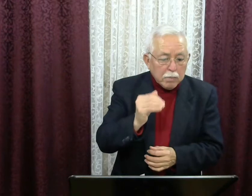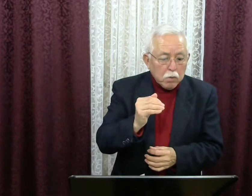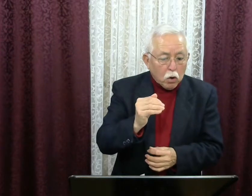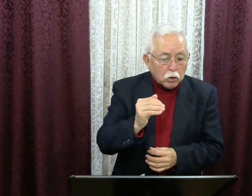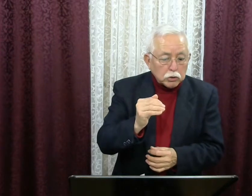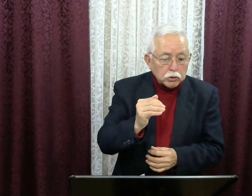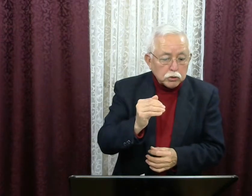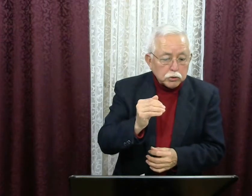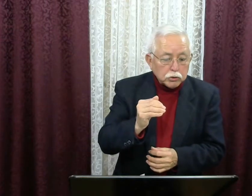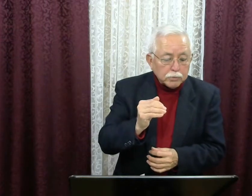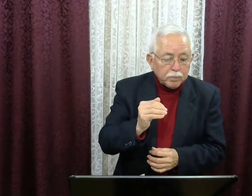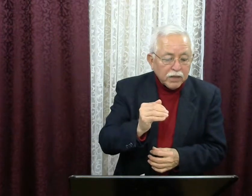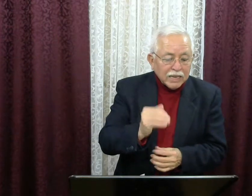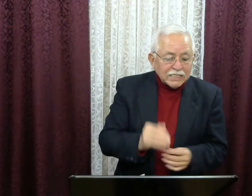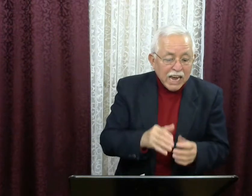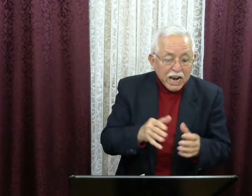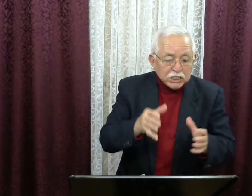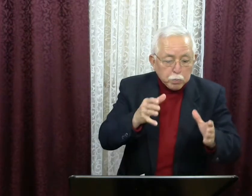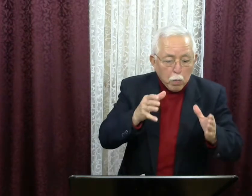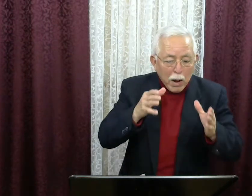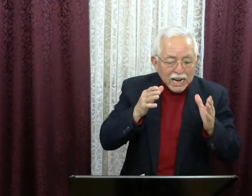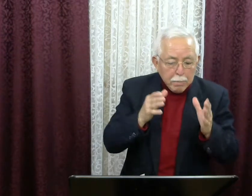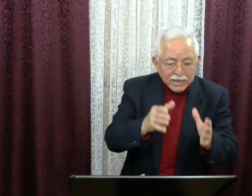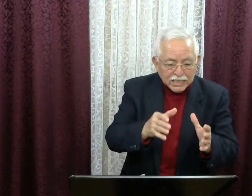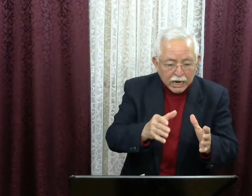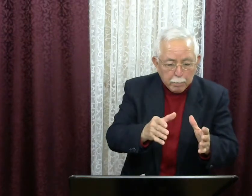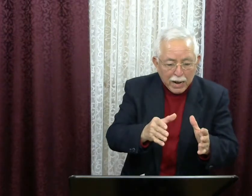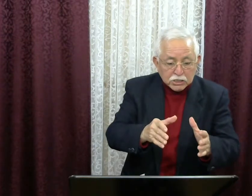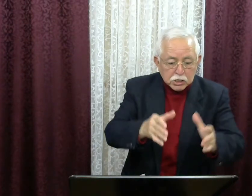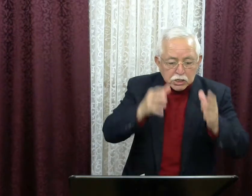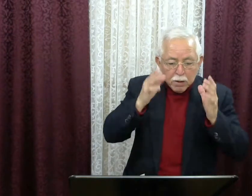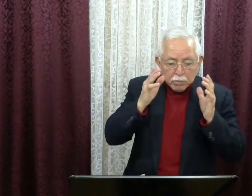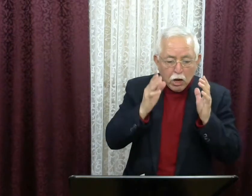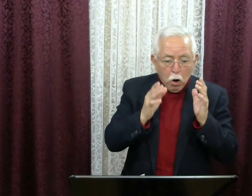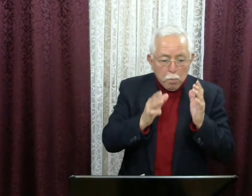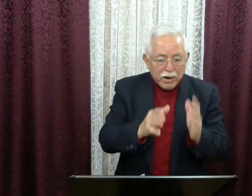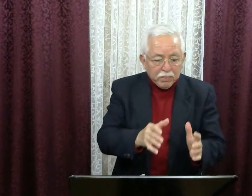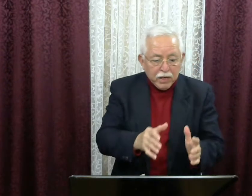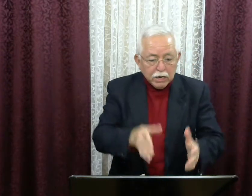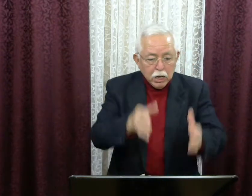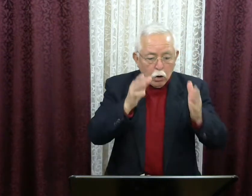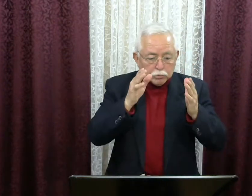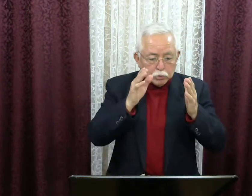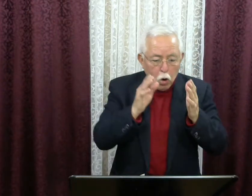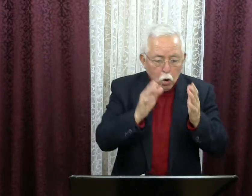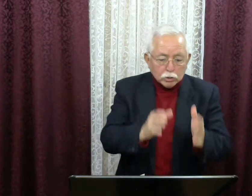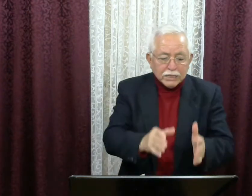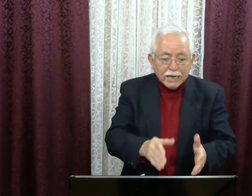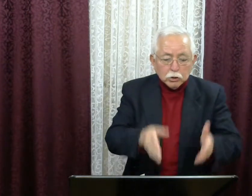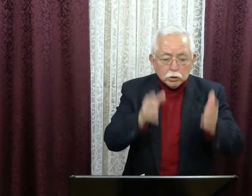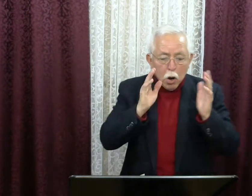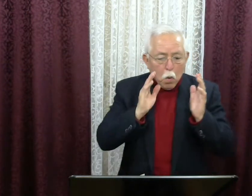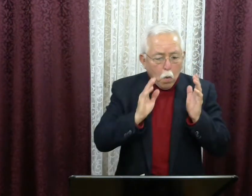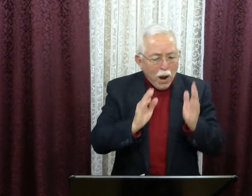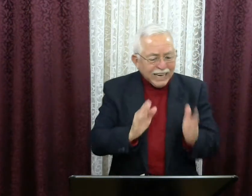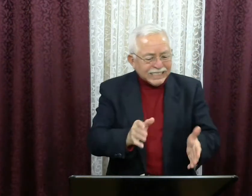amor, seáis plenamente capaces de comprender con todos los santos cuál sea